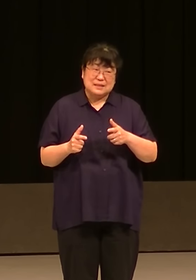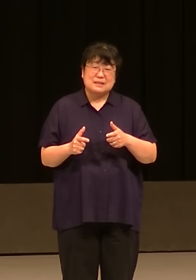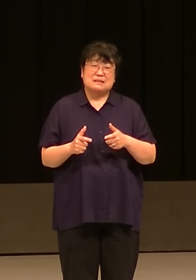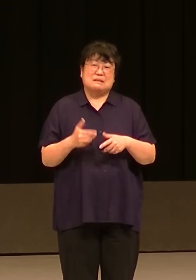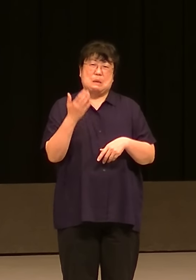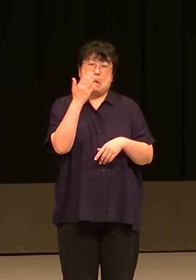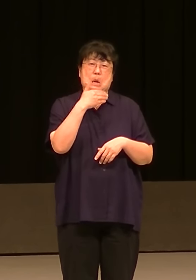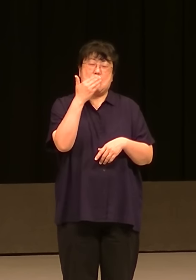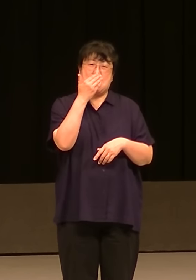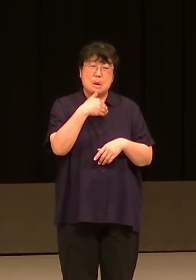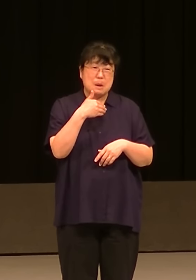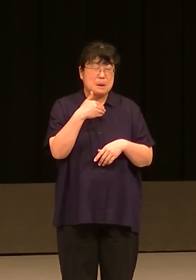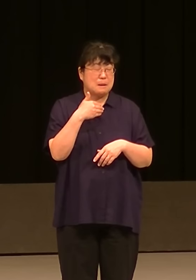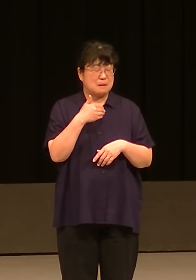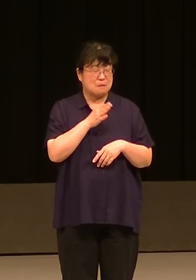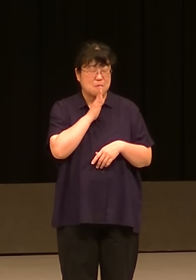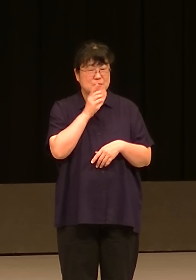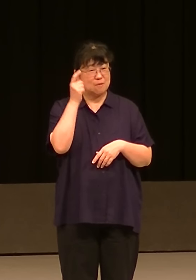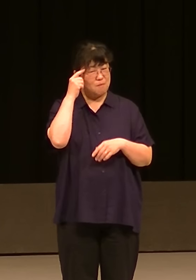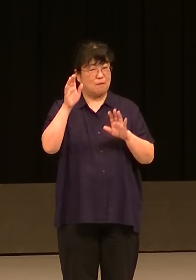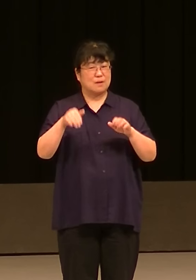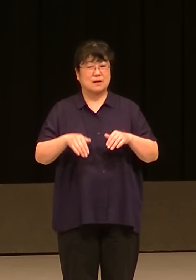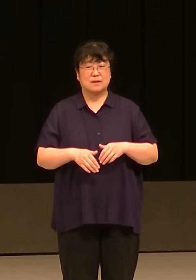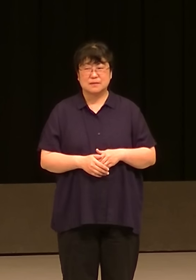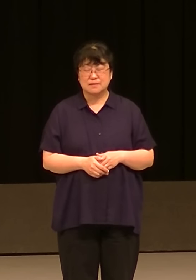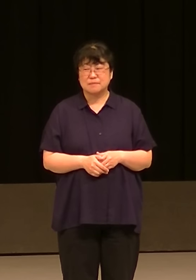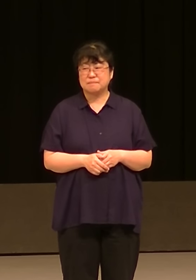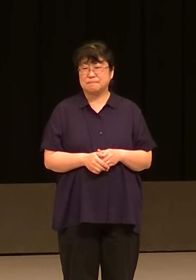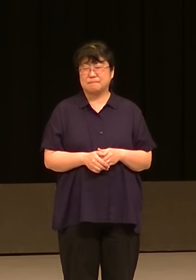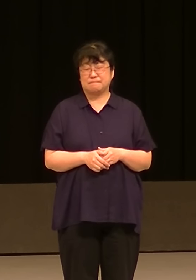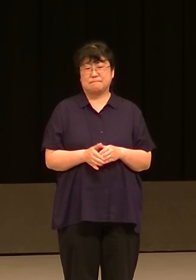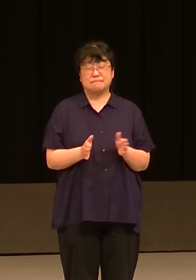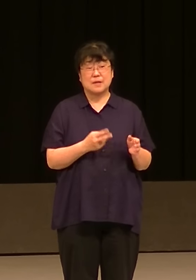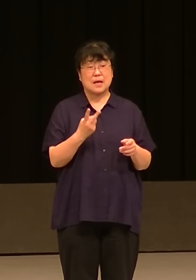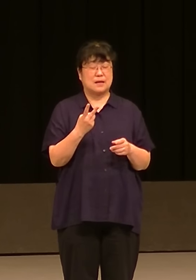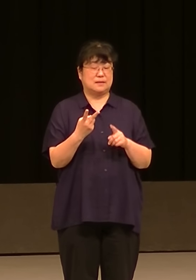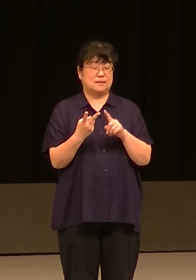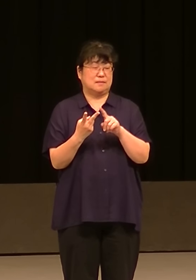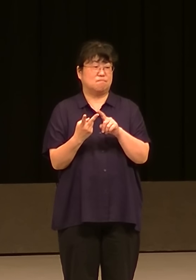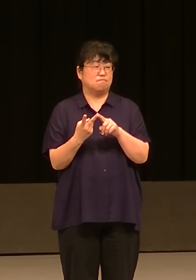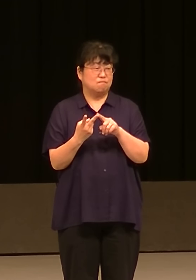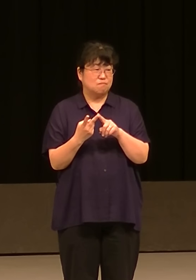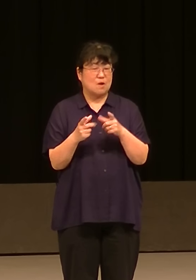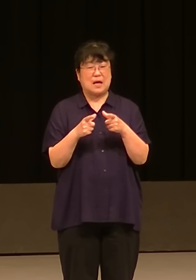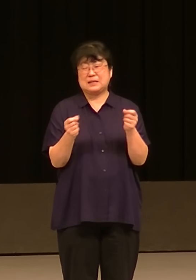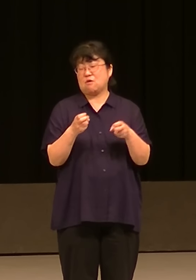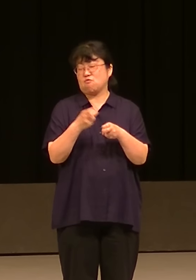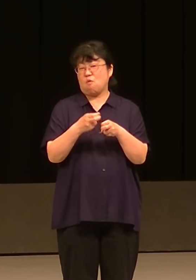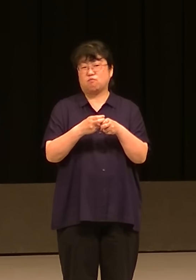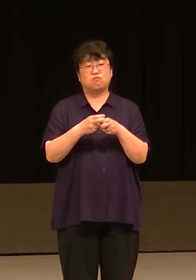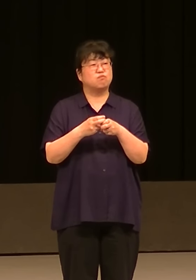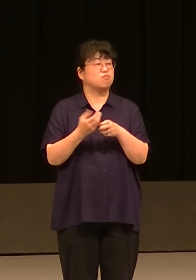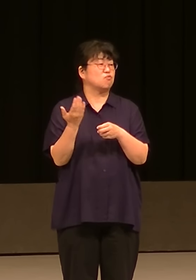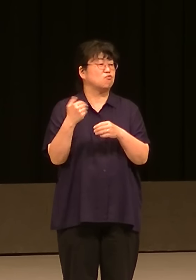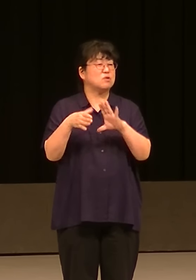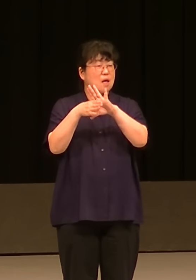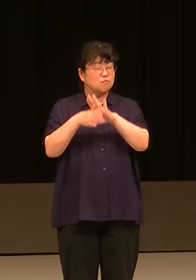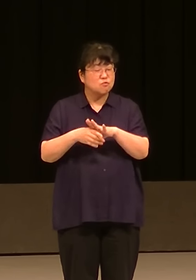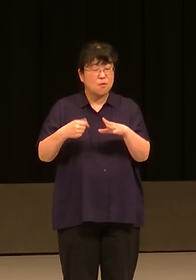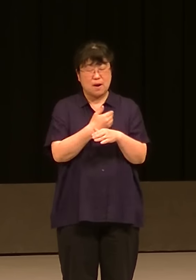つくづく考えた次第でございます。そして、さて今この日本国憲法全文が我々に教え